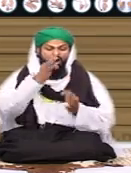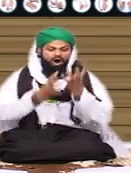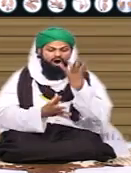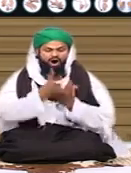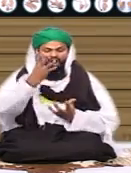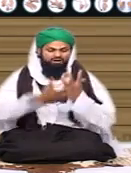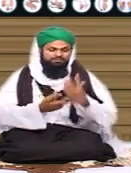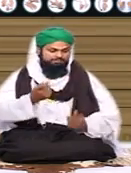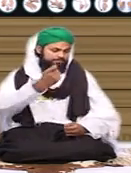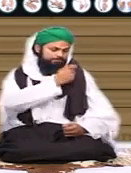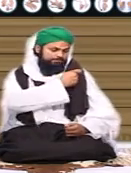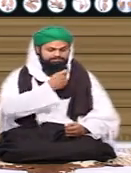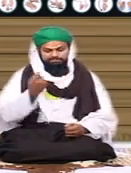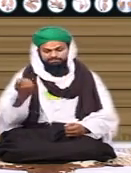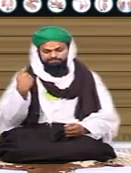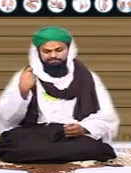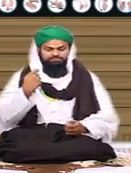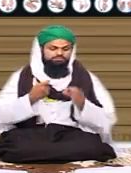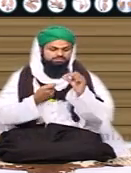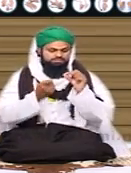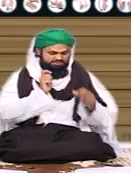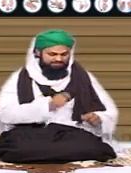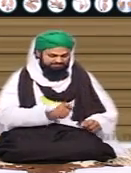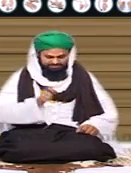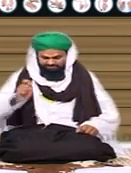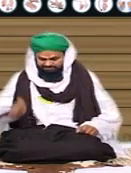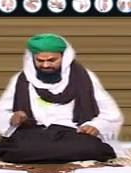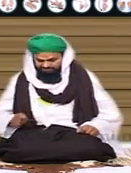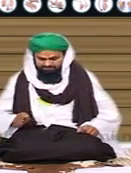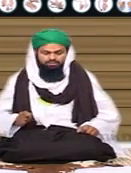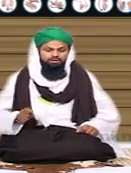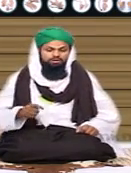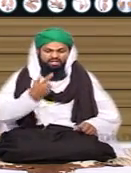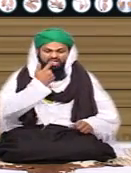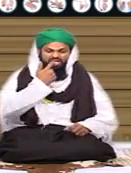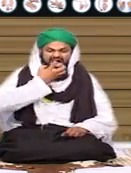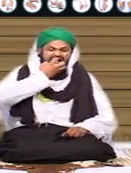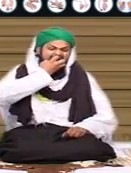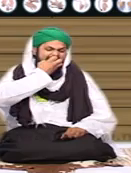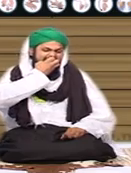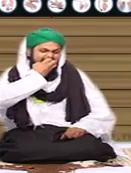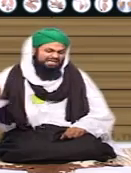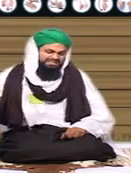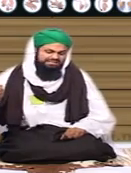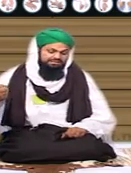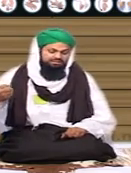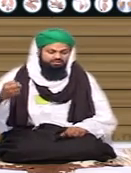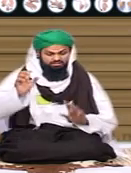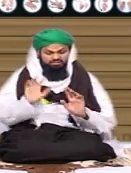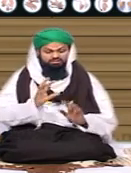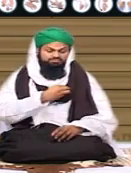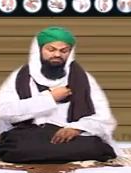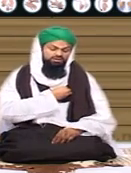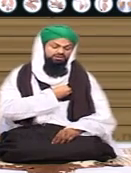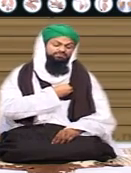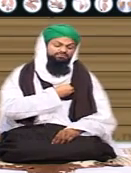وہ آگ کی میخوں میں جکڑا ہوا تھا, آگ کی کیلوں میں, اور اس کی زبان گویا کسی نے گدی سے کھینچ